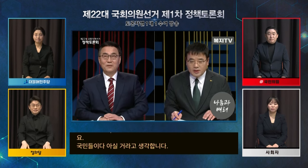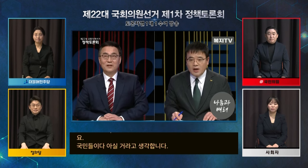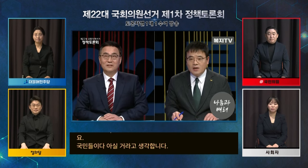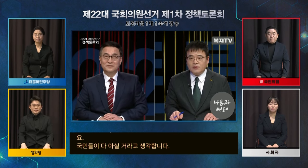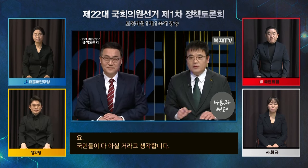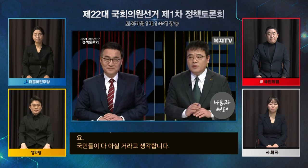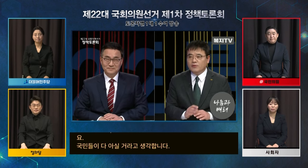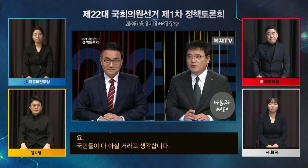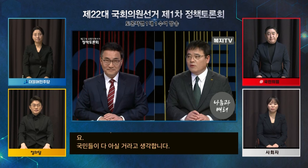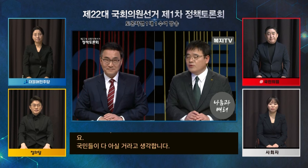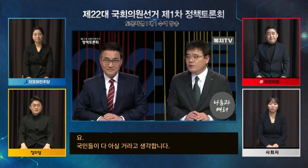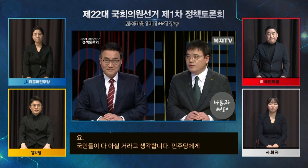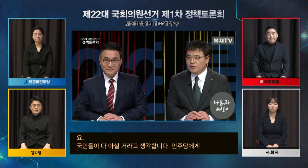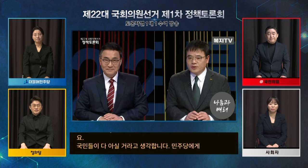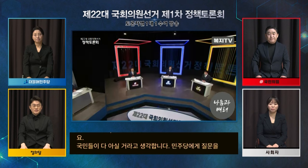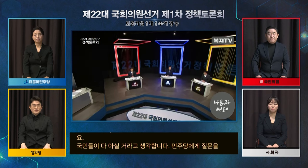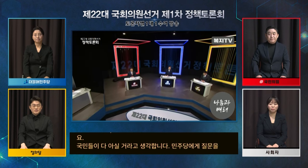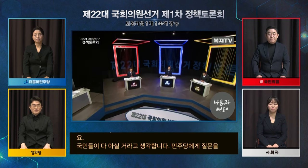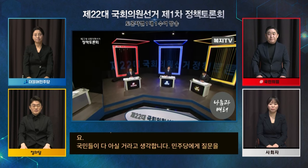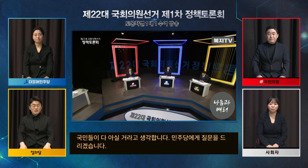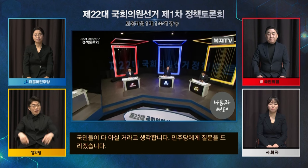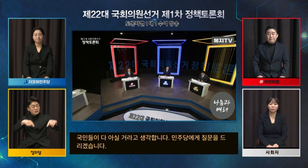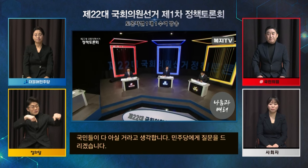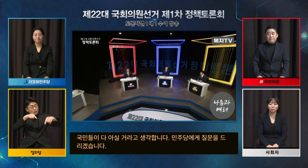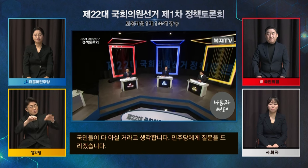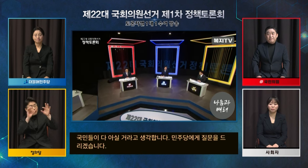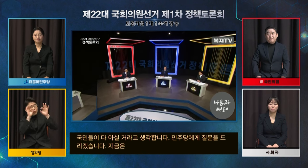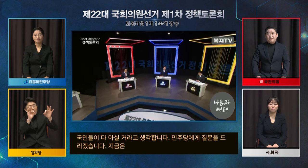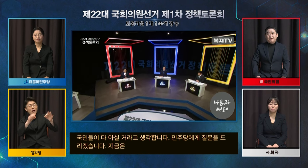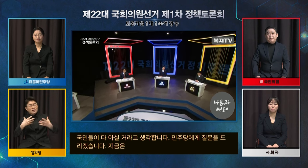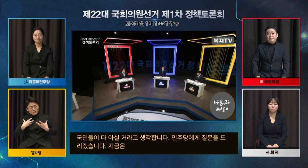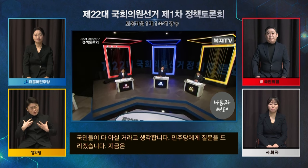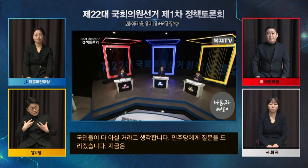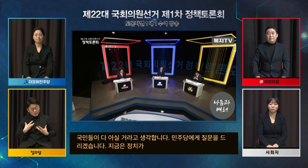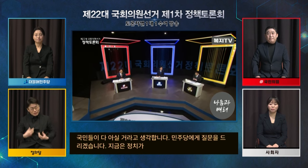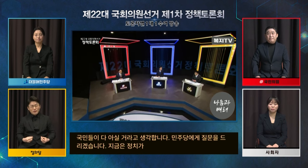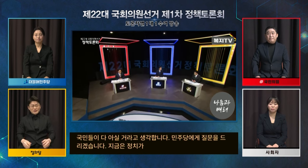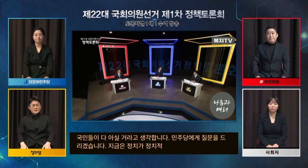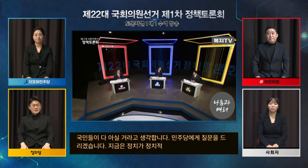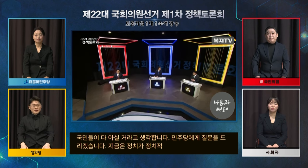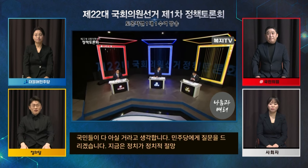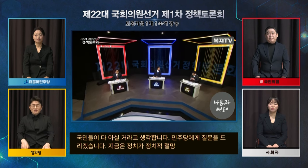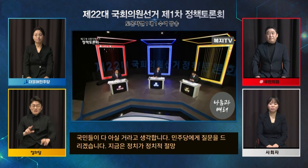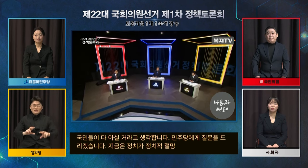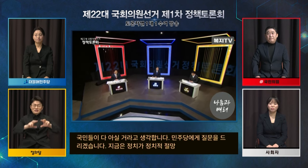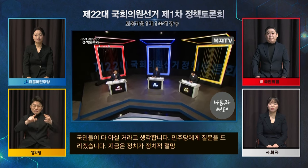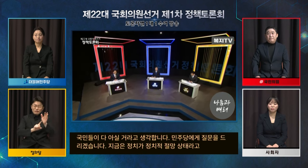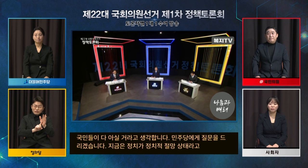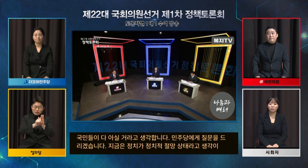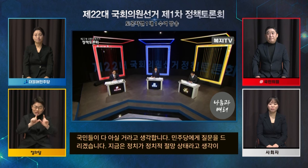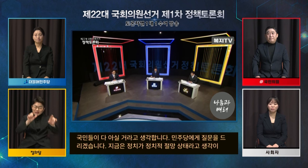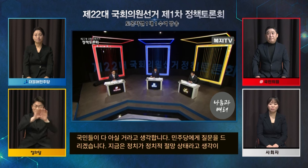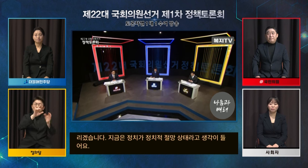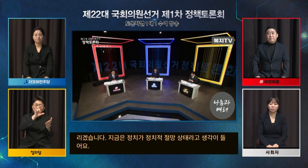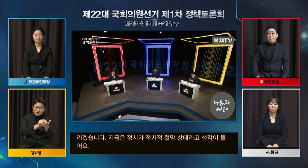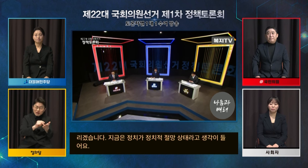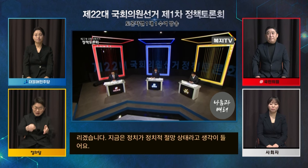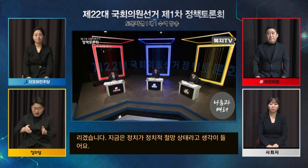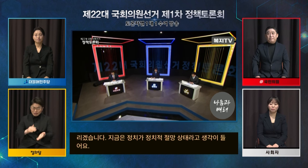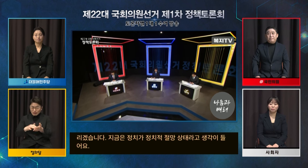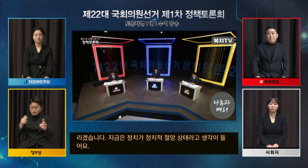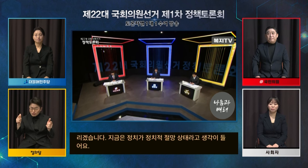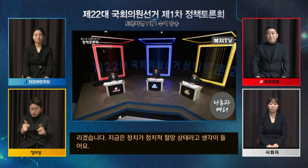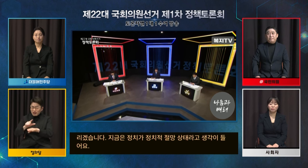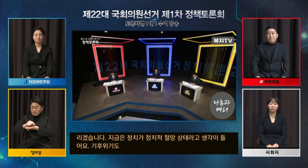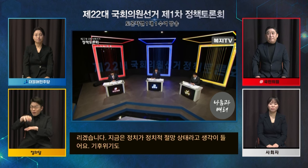지금은 정치가 정치 위기를 넘어서는 정치적 절망상태라고 저는 생각이 들어요. 그러니까 기후위기도 시작됐고 저출생 위기도 심각합니다. 지방소멸은